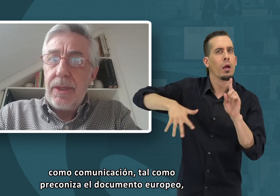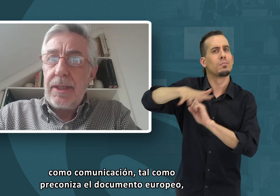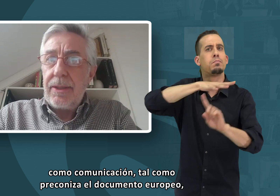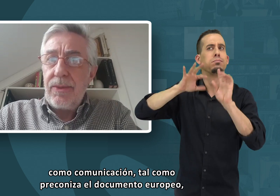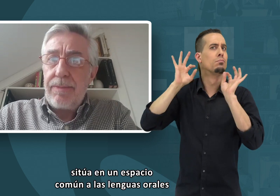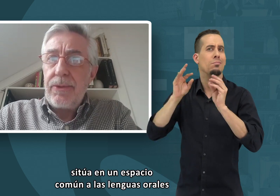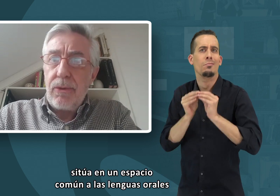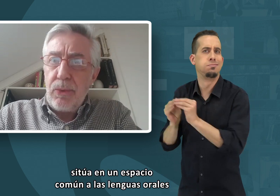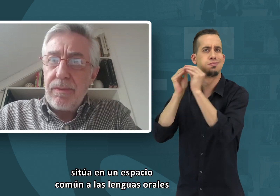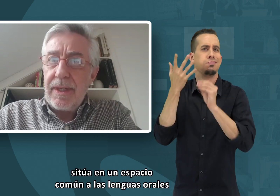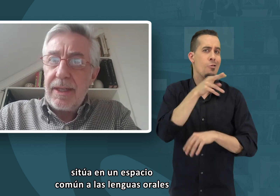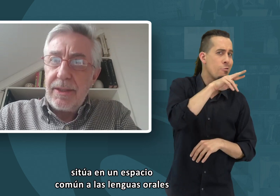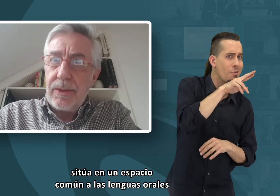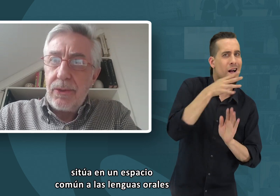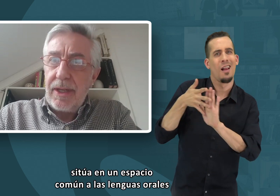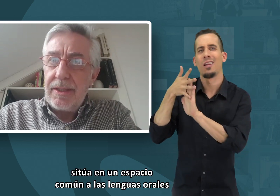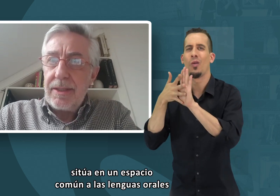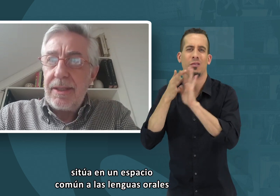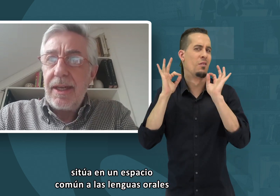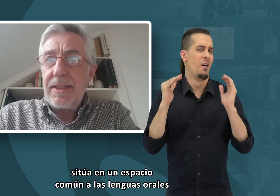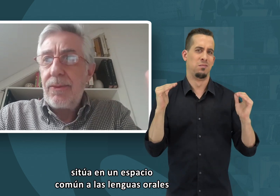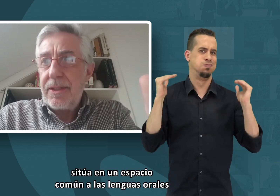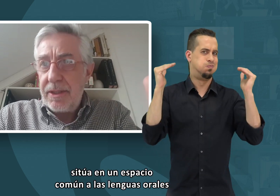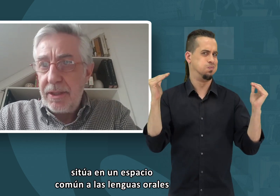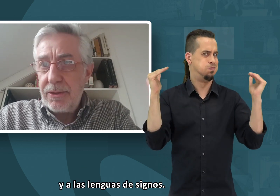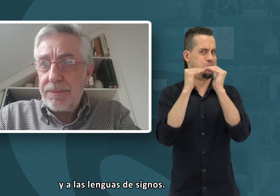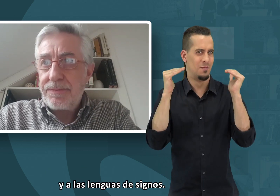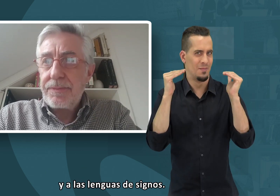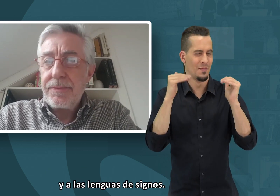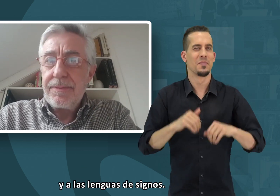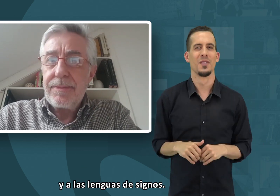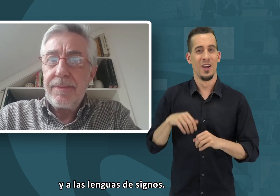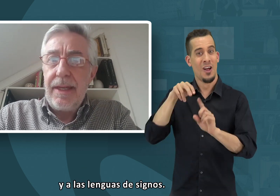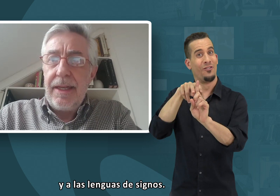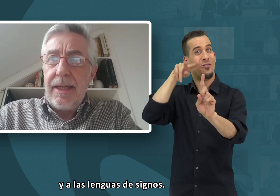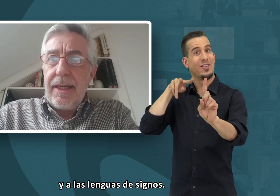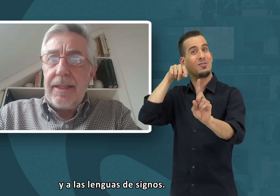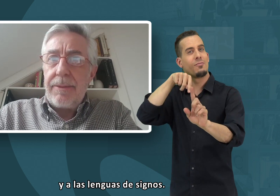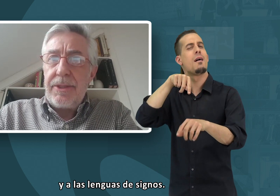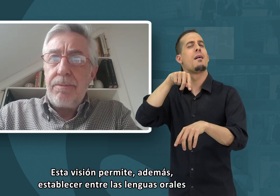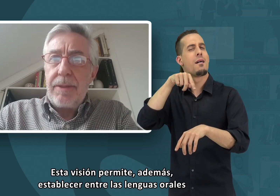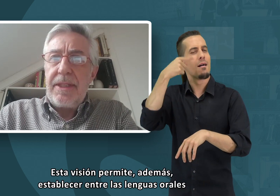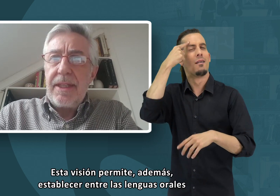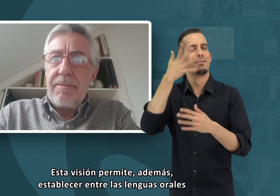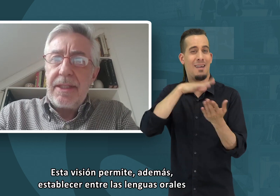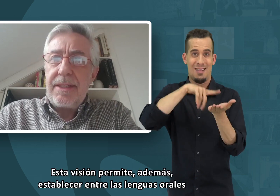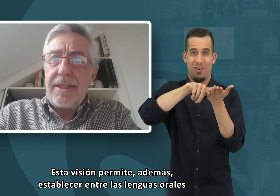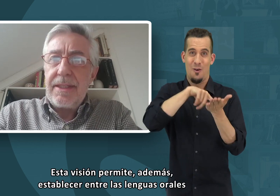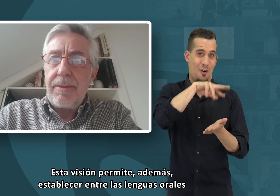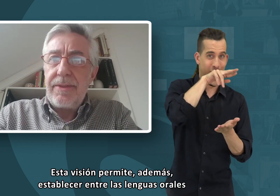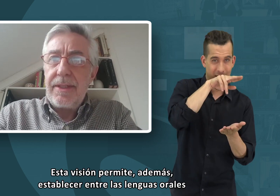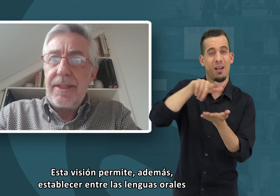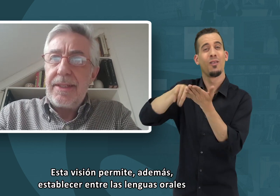sitúa en un espacio común a las lenguas orales y a las lenguas de signos. Esta visión permite